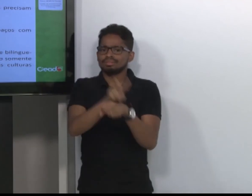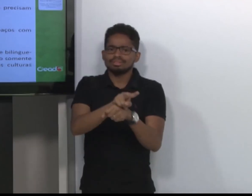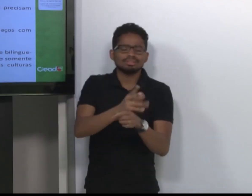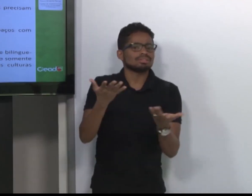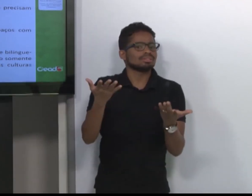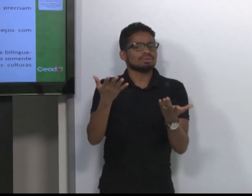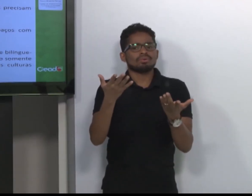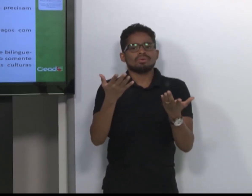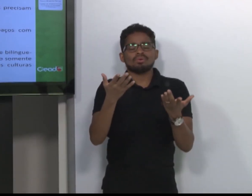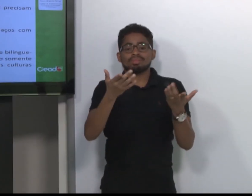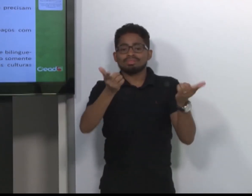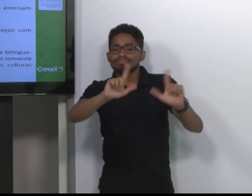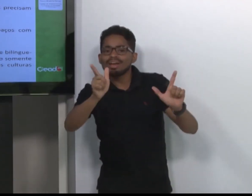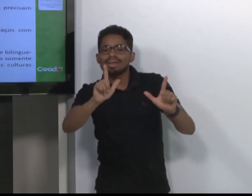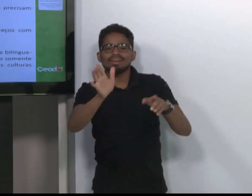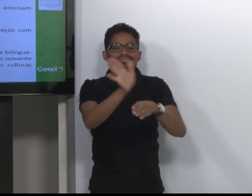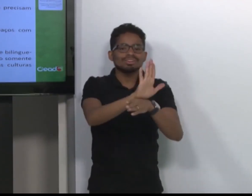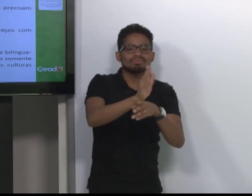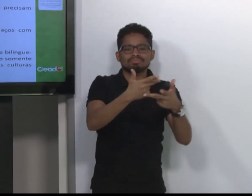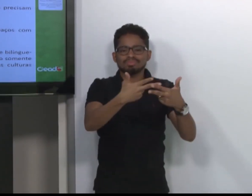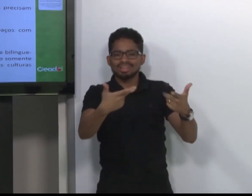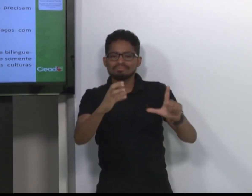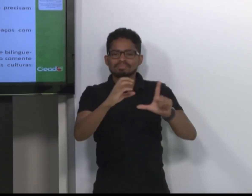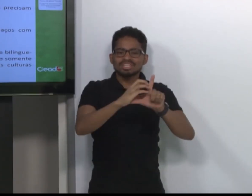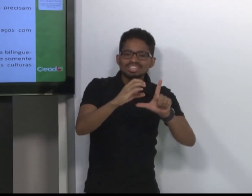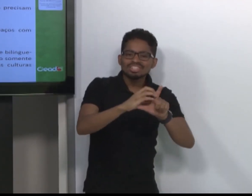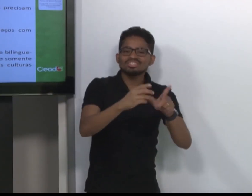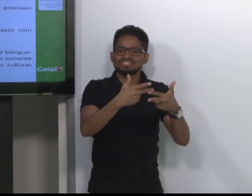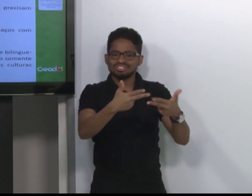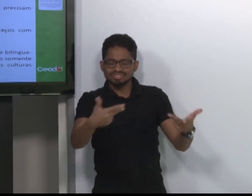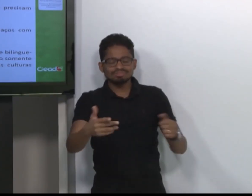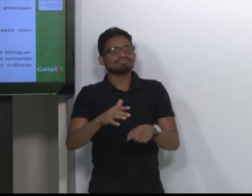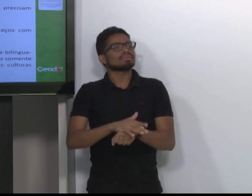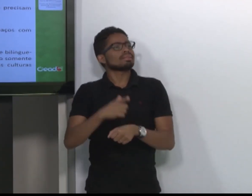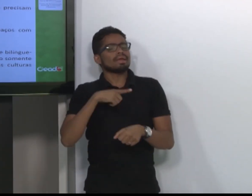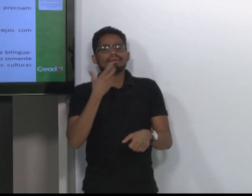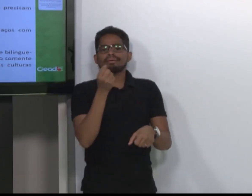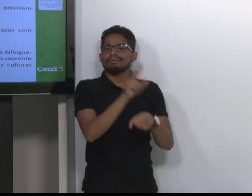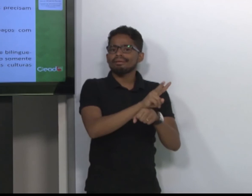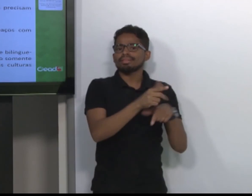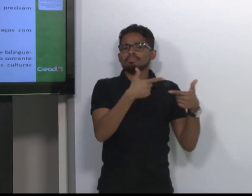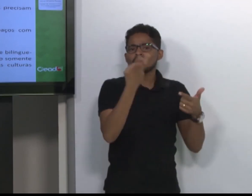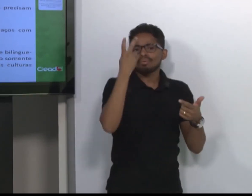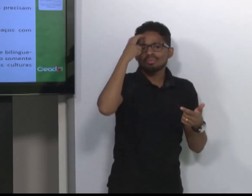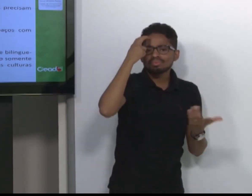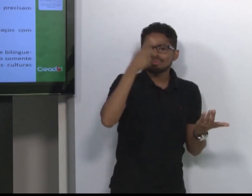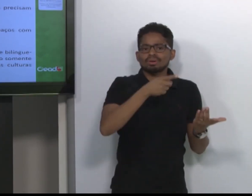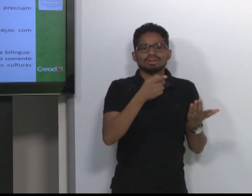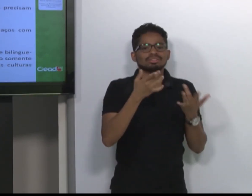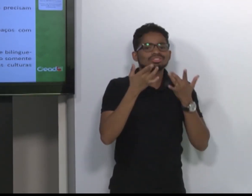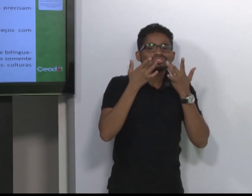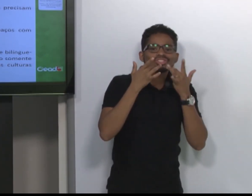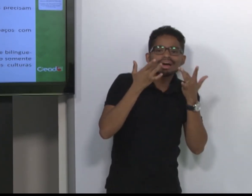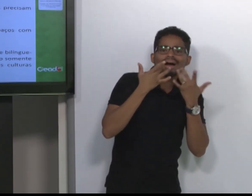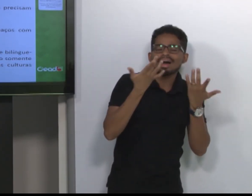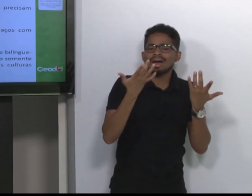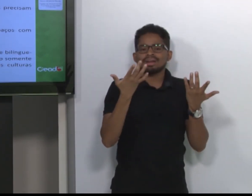escola, na justiça, filmes, mídias,